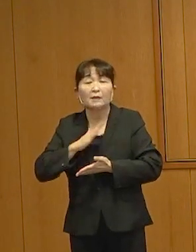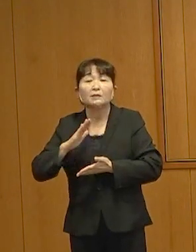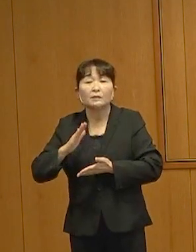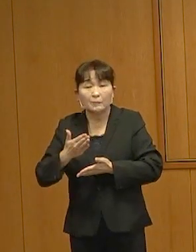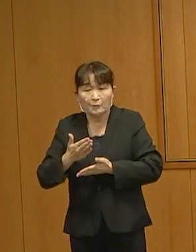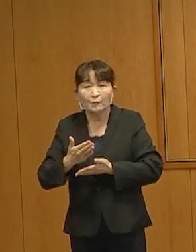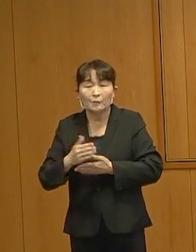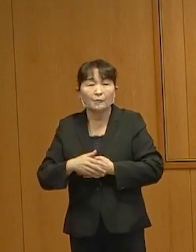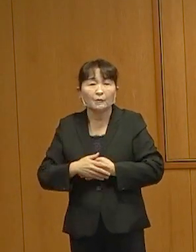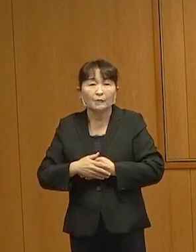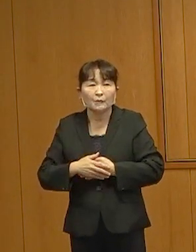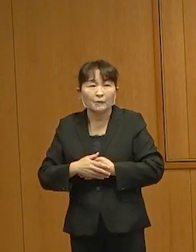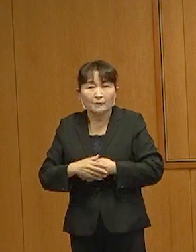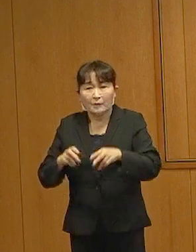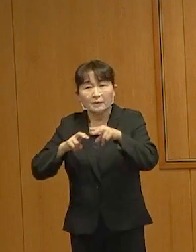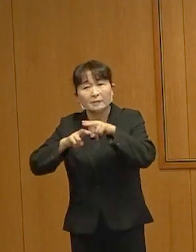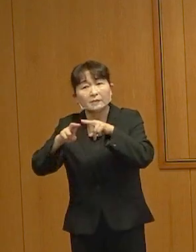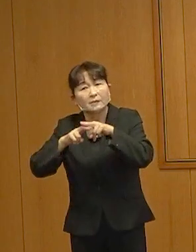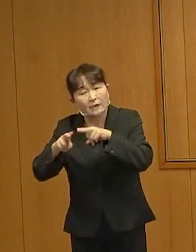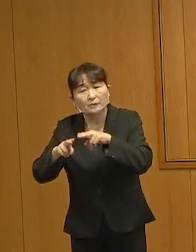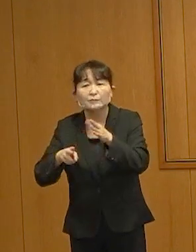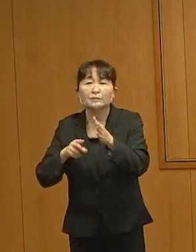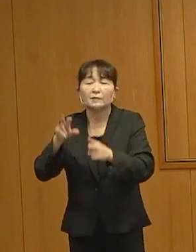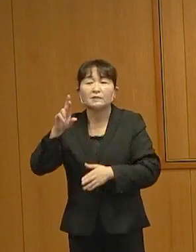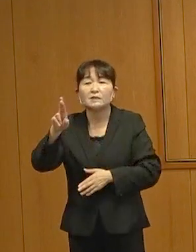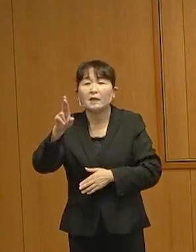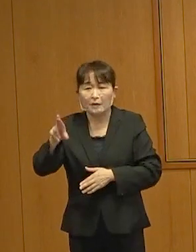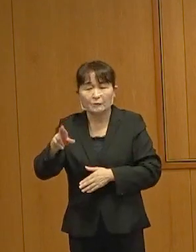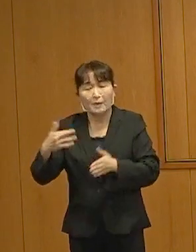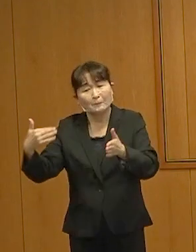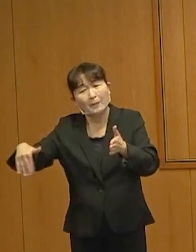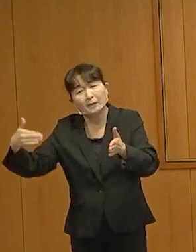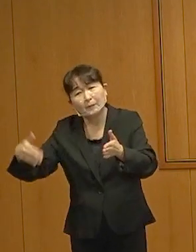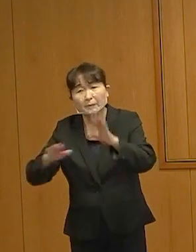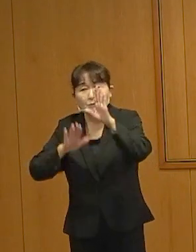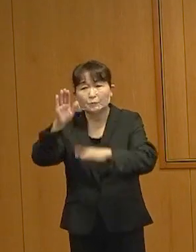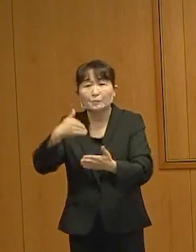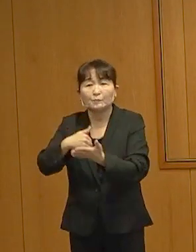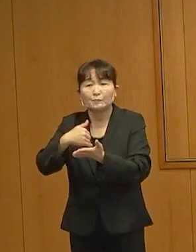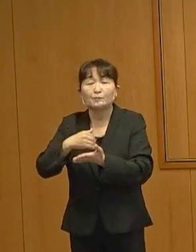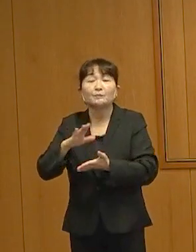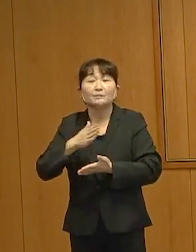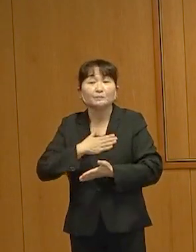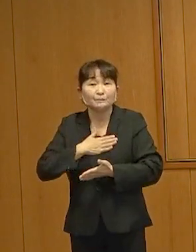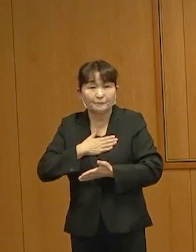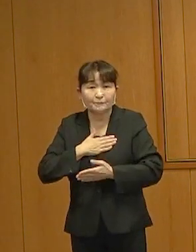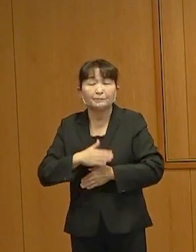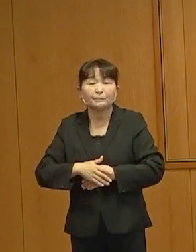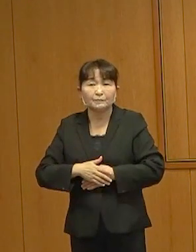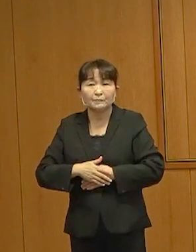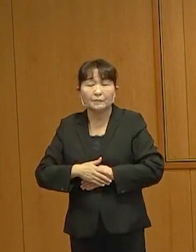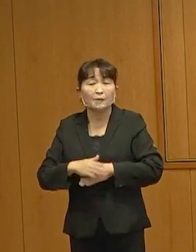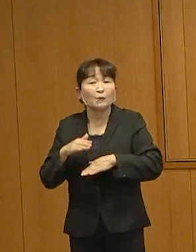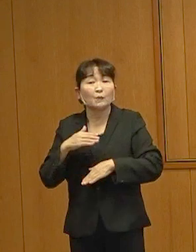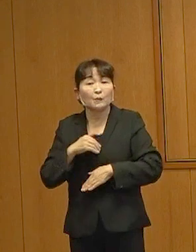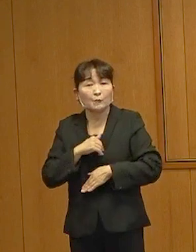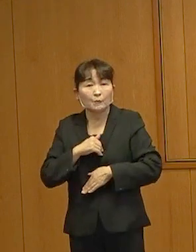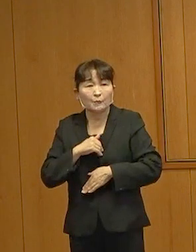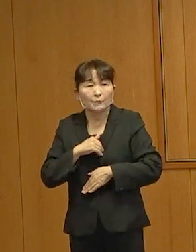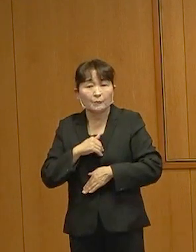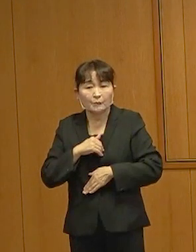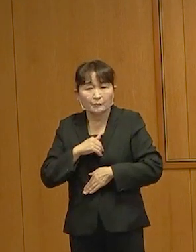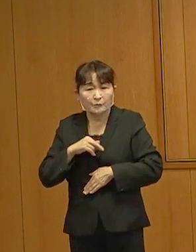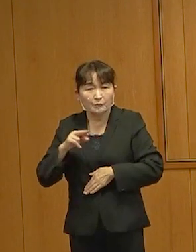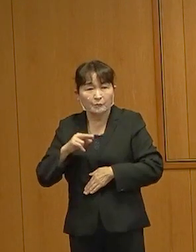あ、西南線についてはまだ全く目処が立っていないという状況もございます。で、 こちらについ